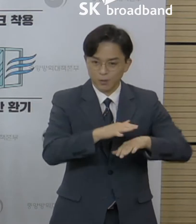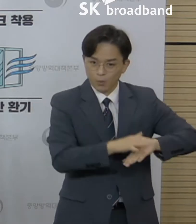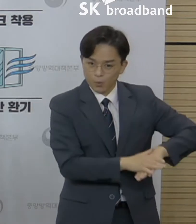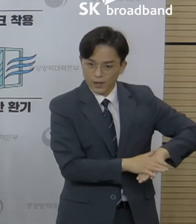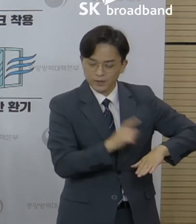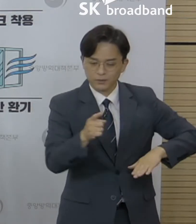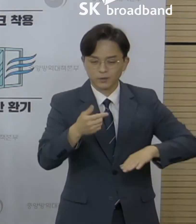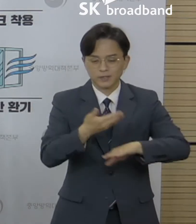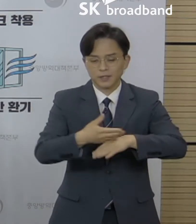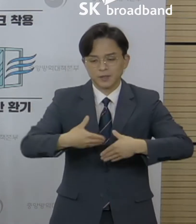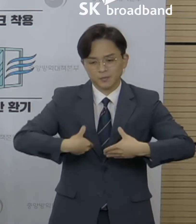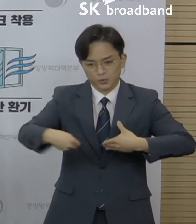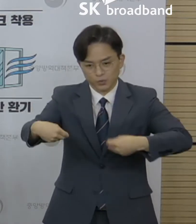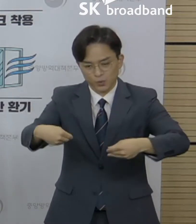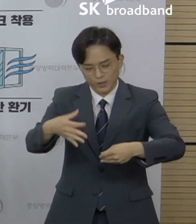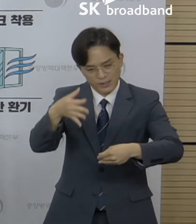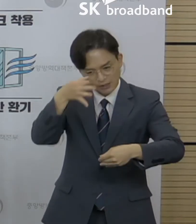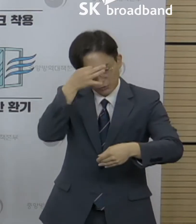최선을 다하겠습니다.